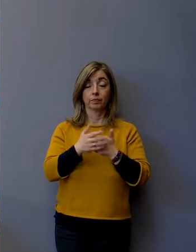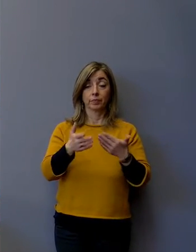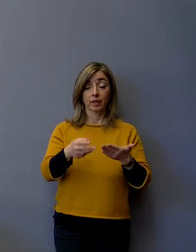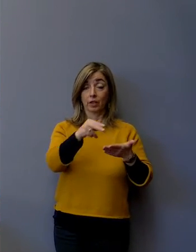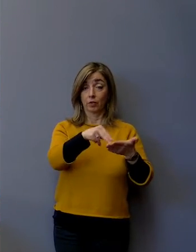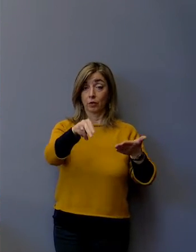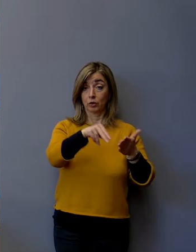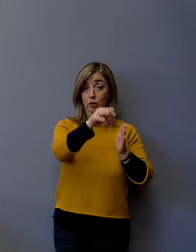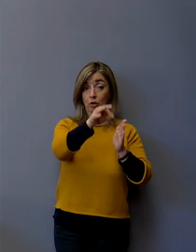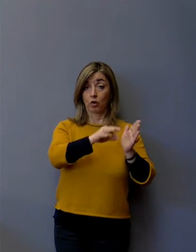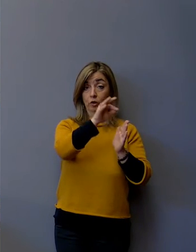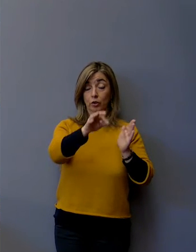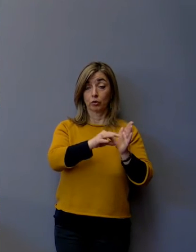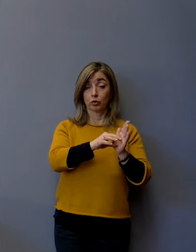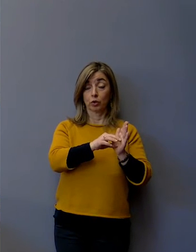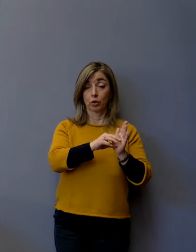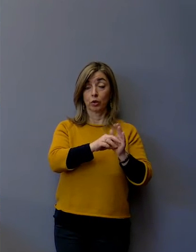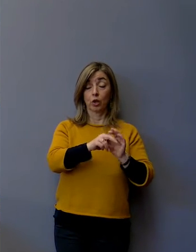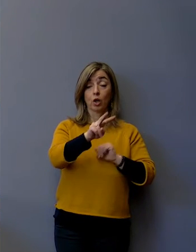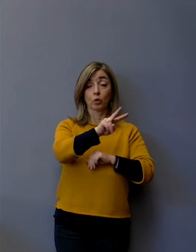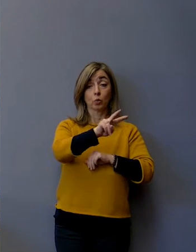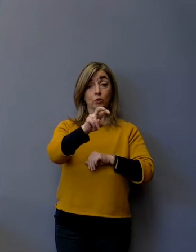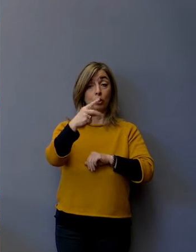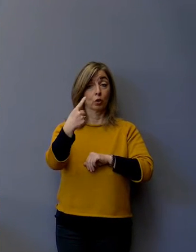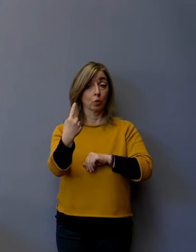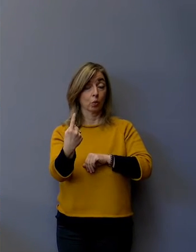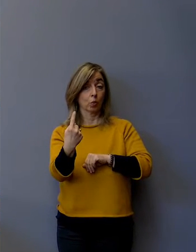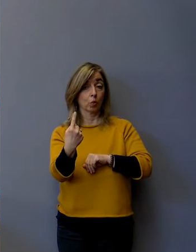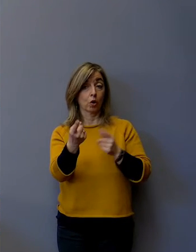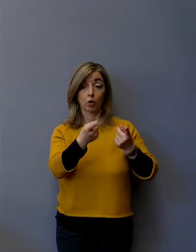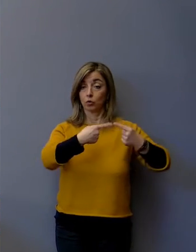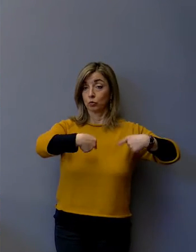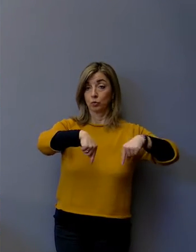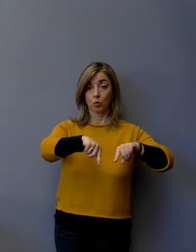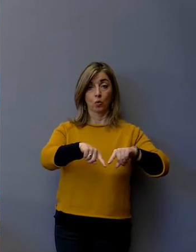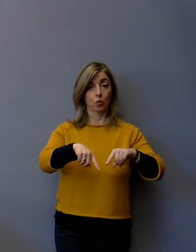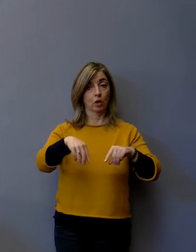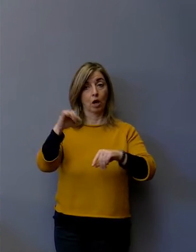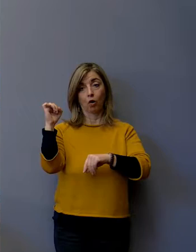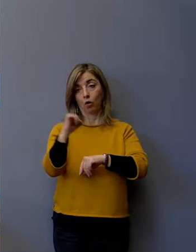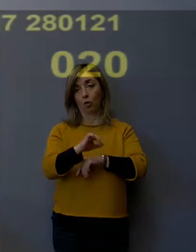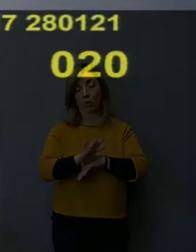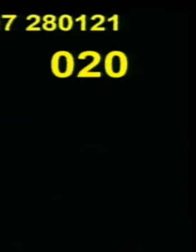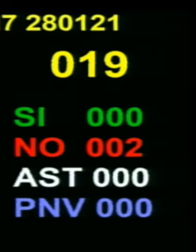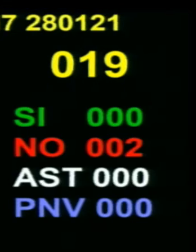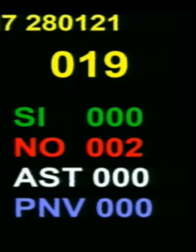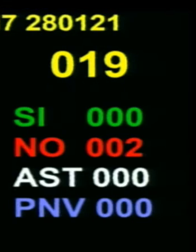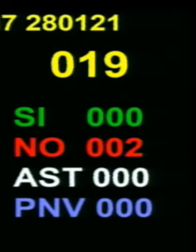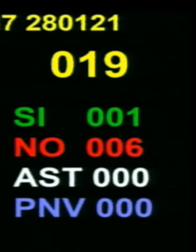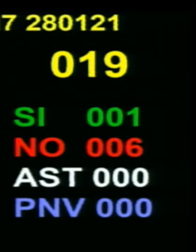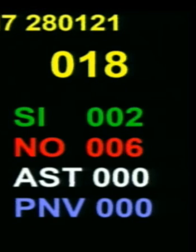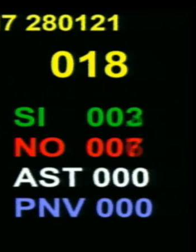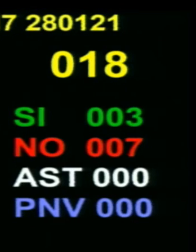l'ordine del giorno numero 201 con parere contrario della giunta si vota